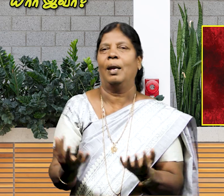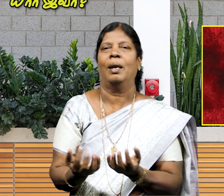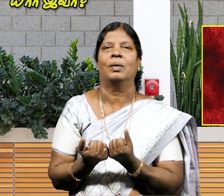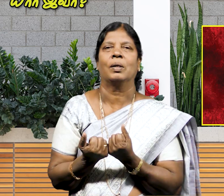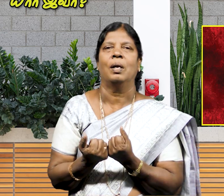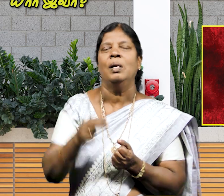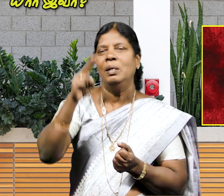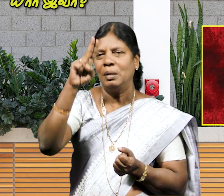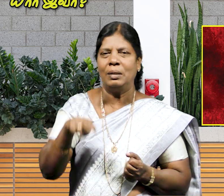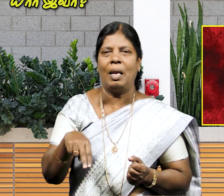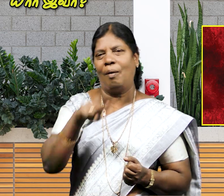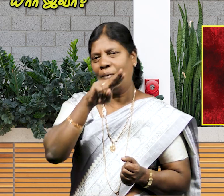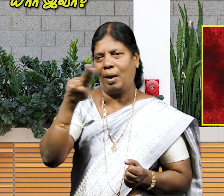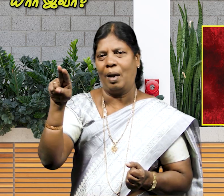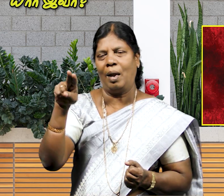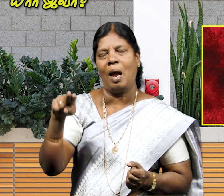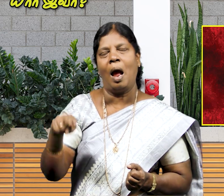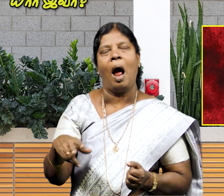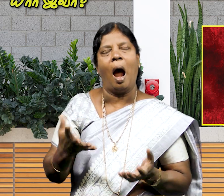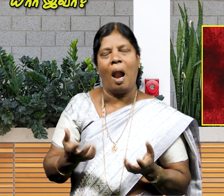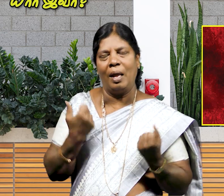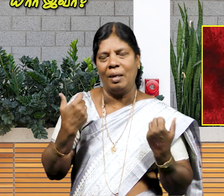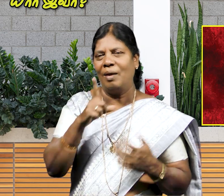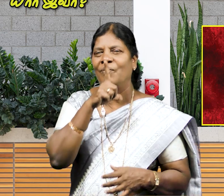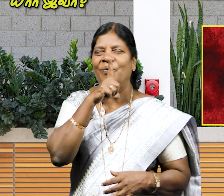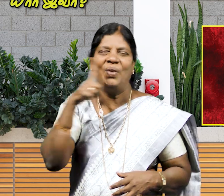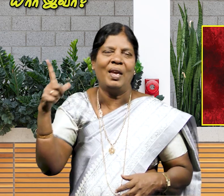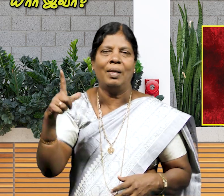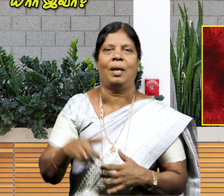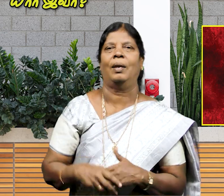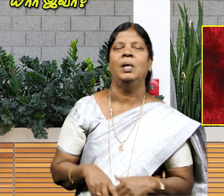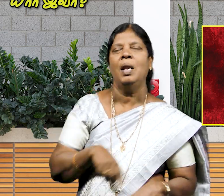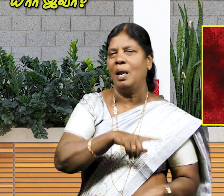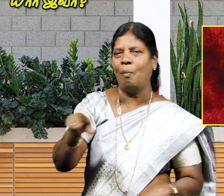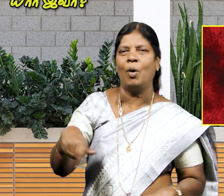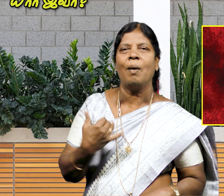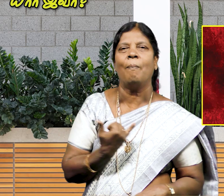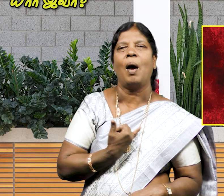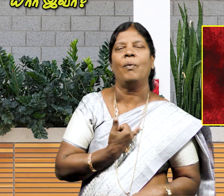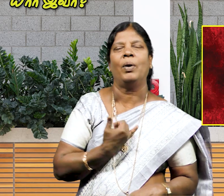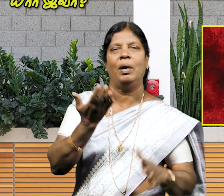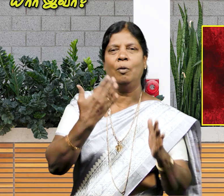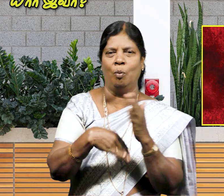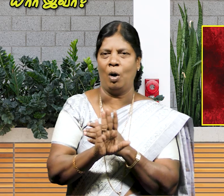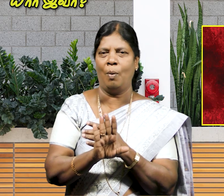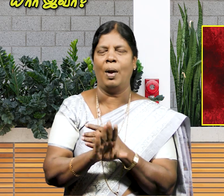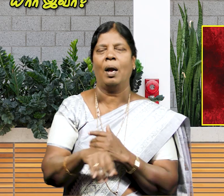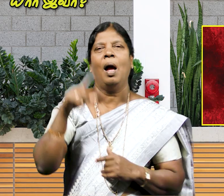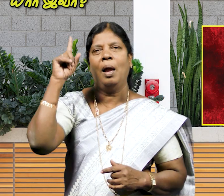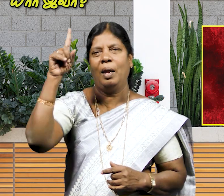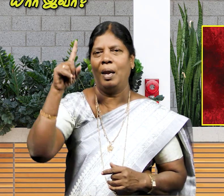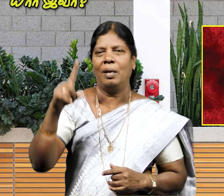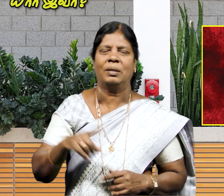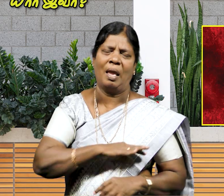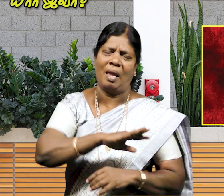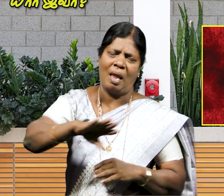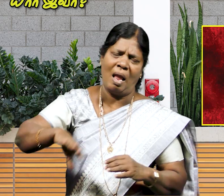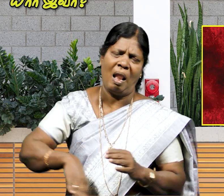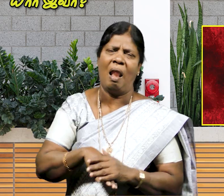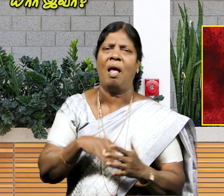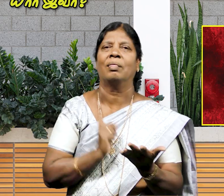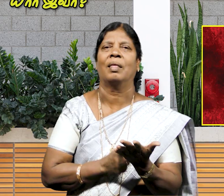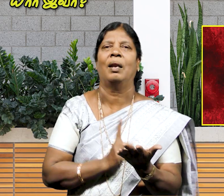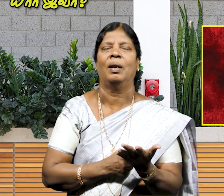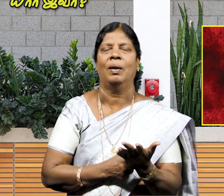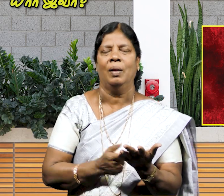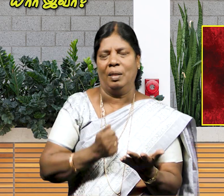பாடு சிலுவையில் அவர் அடைந்த வேதனைகள், நம்முடைய பாவங்கள் நிமித்தமாக அவர் வரவேண்டிய எல்லா